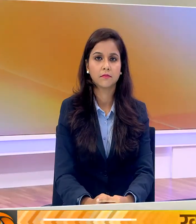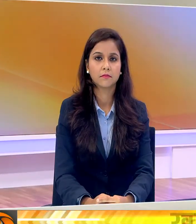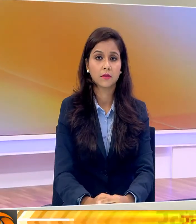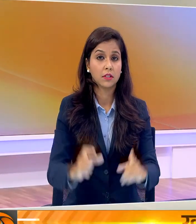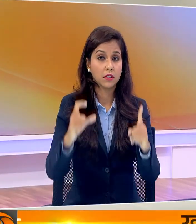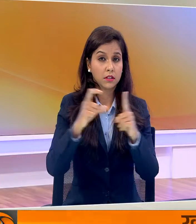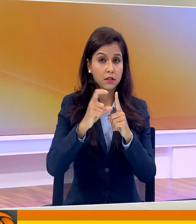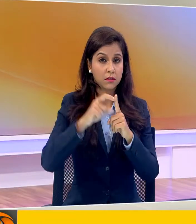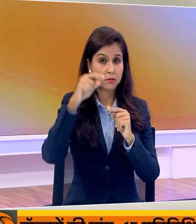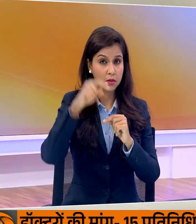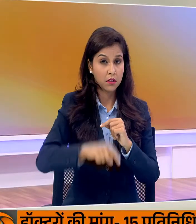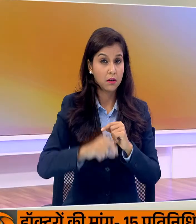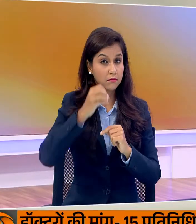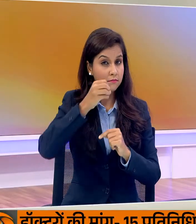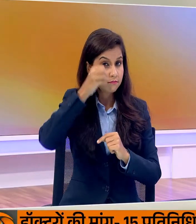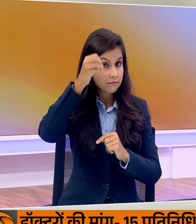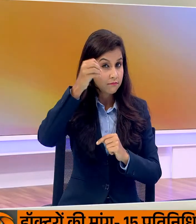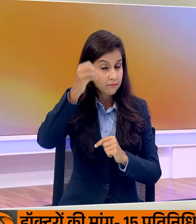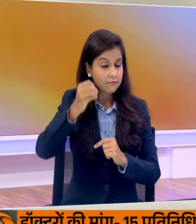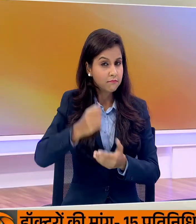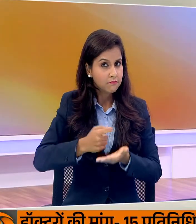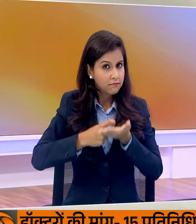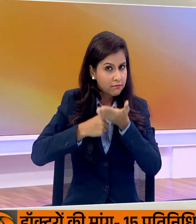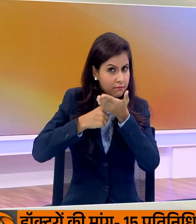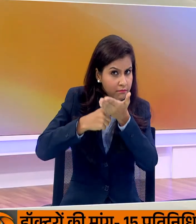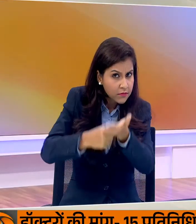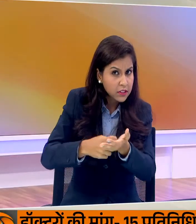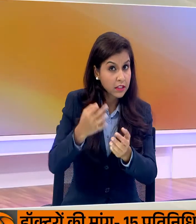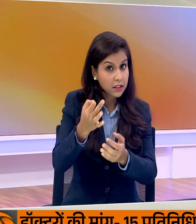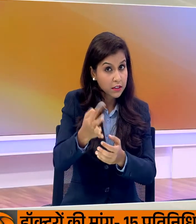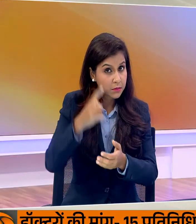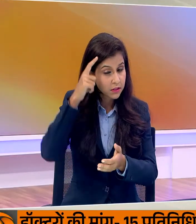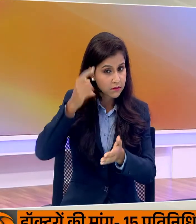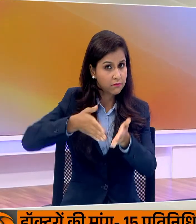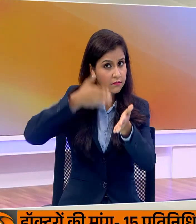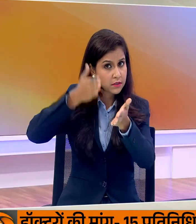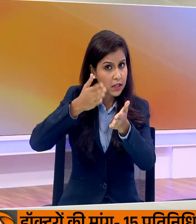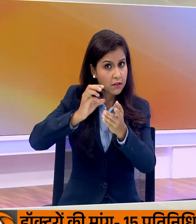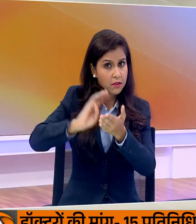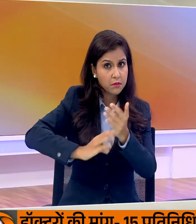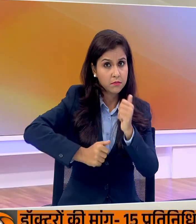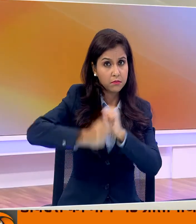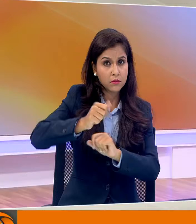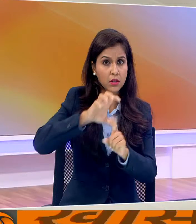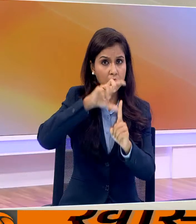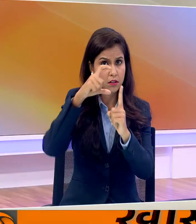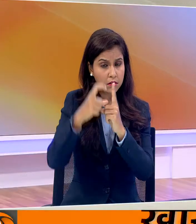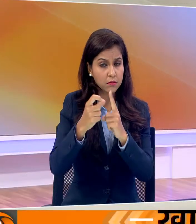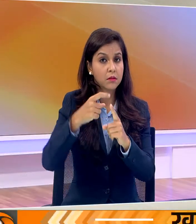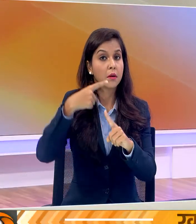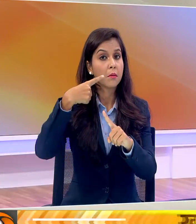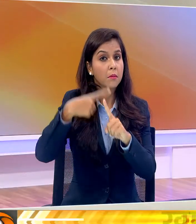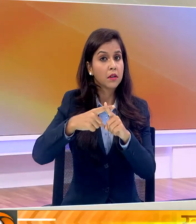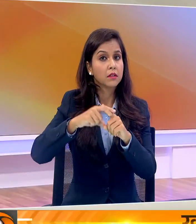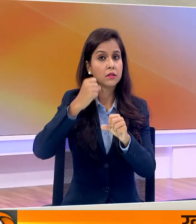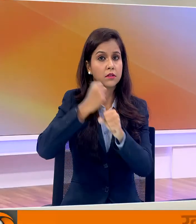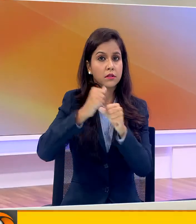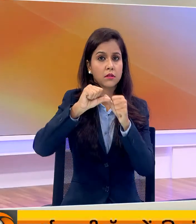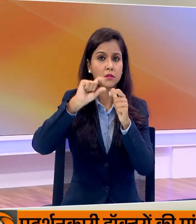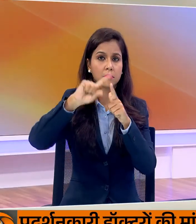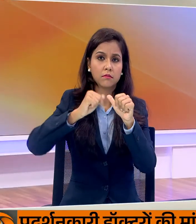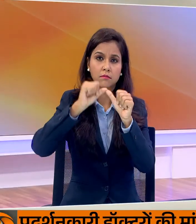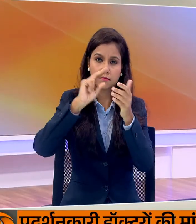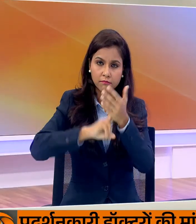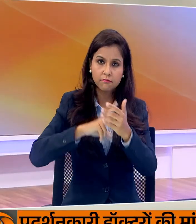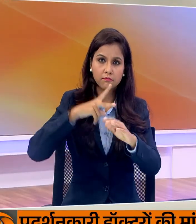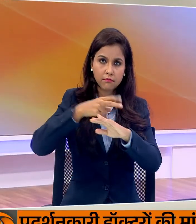दिल्ली में आज महात्मा गांधी को समर्पित एक विशेष रेलवे कोच का केंद्रीय संस्कृति और पर्यटन मंत्री गजेंद्र सिंह शेखावत ने